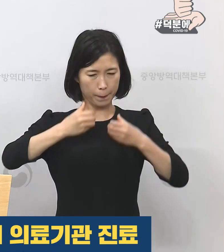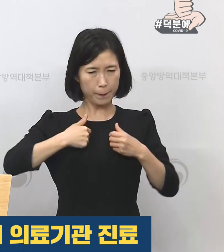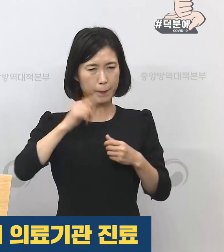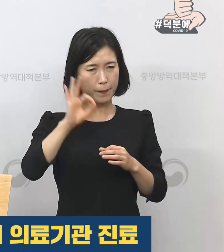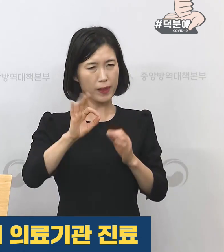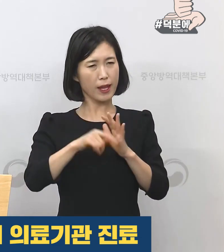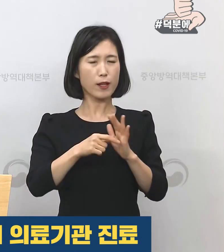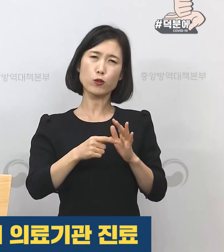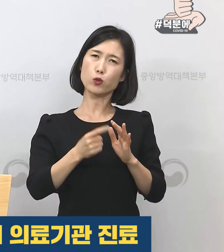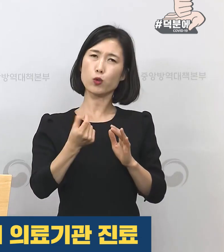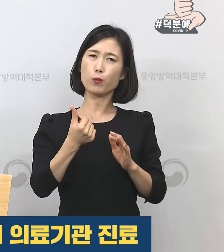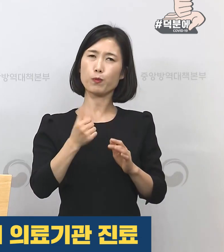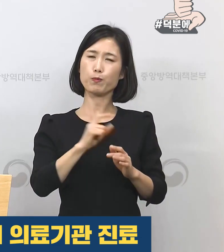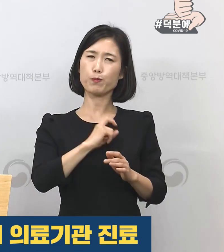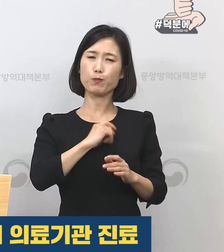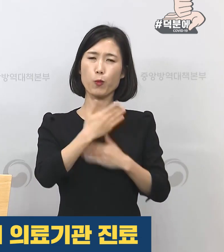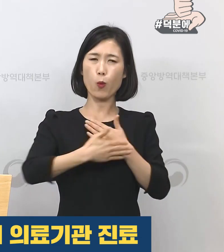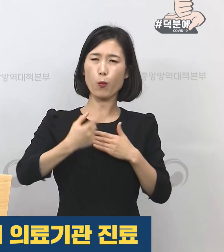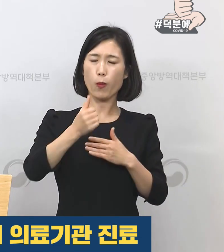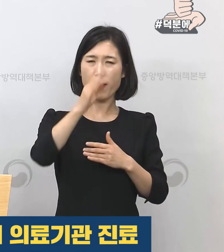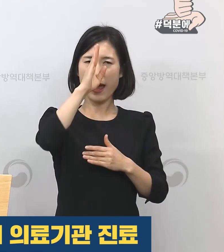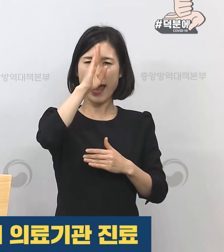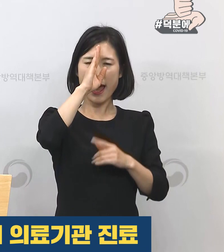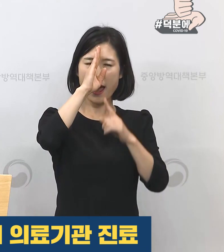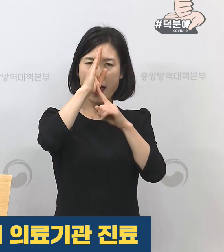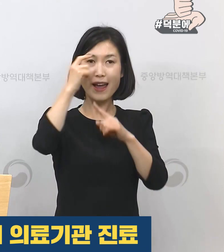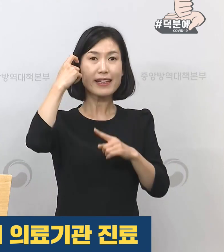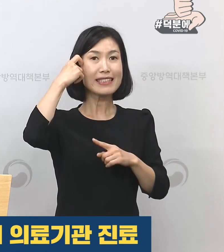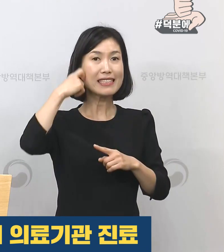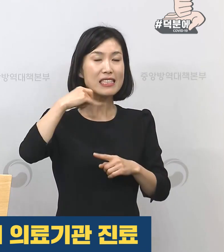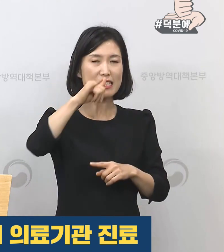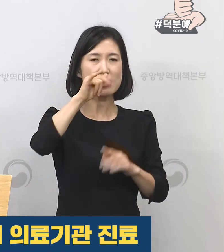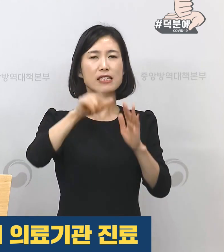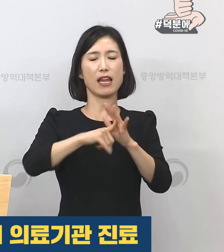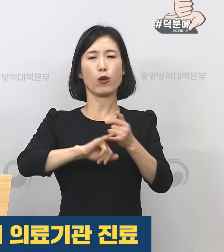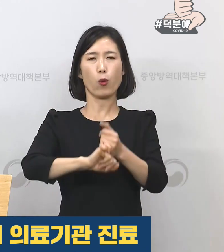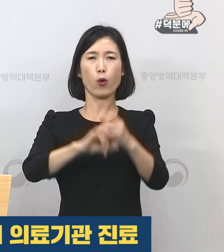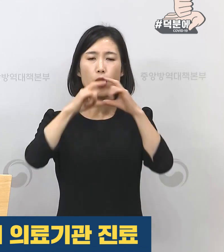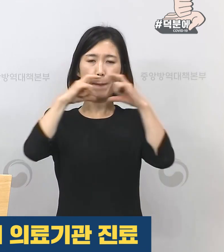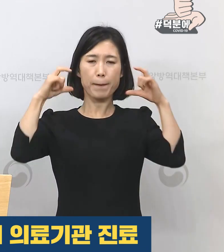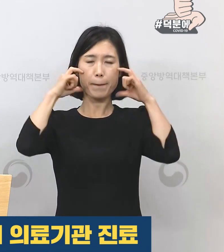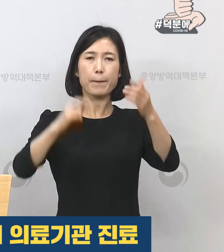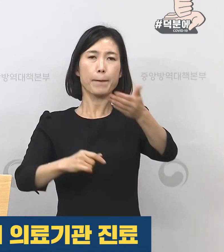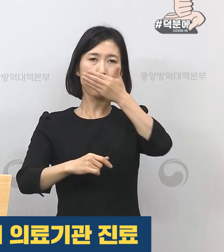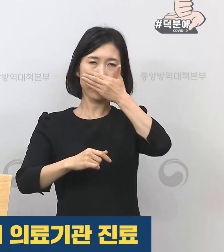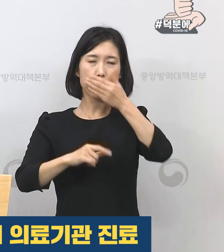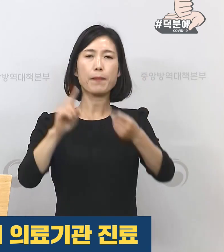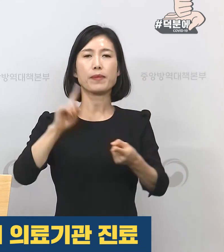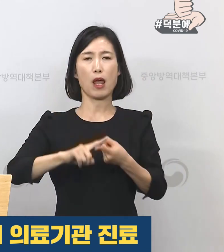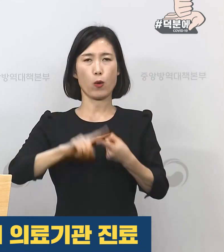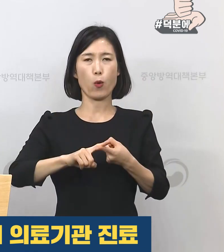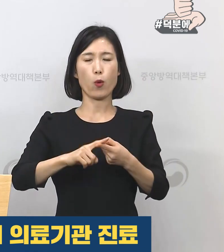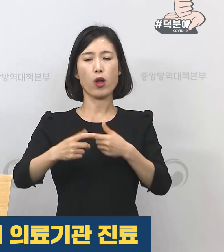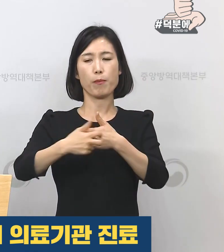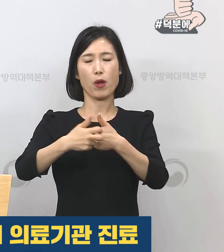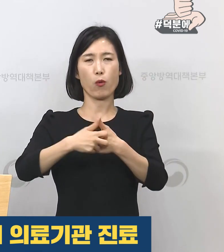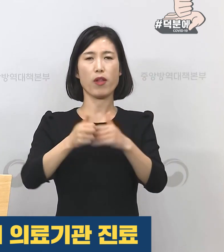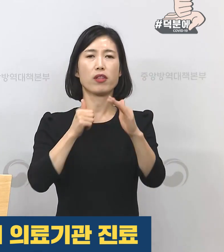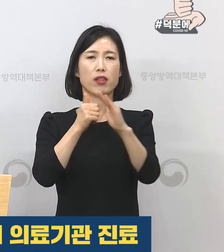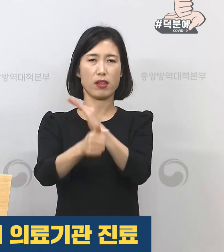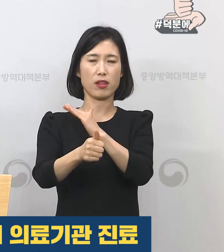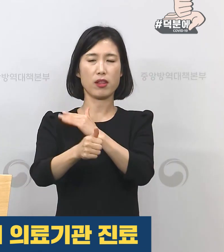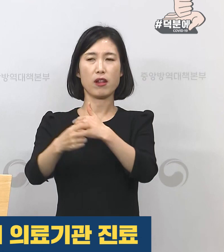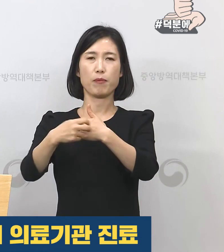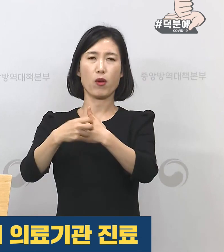몸이 좀 이상하다, 또 아프다 이렇게 생각되시면 마스크를 착용하시고 의료기관을